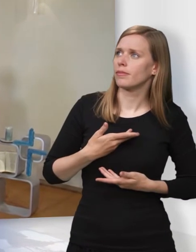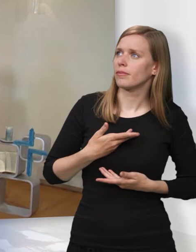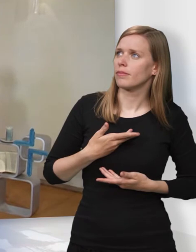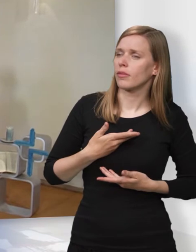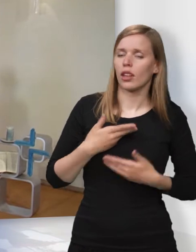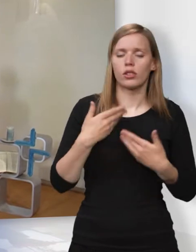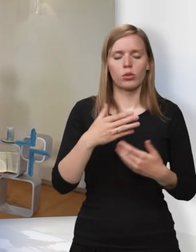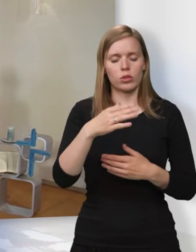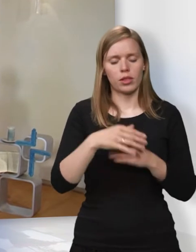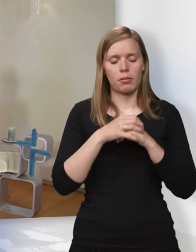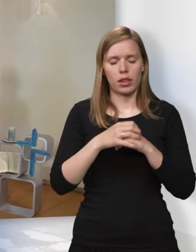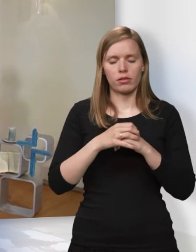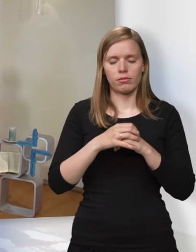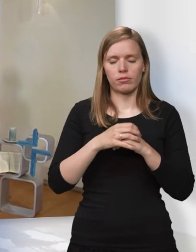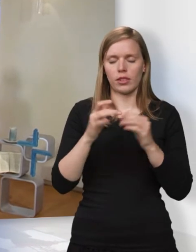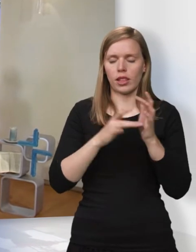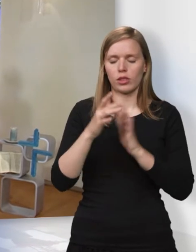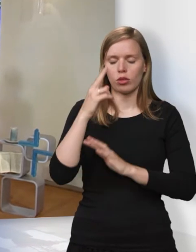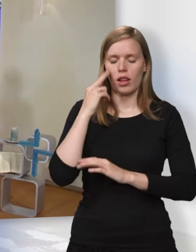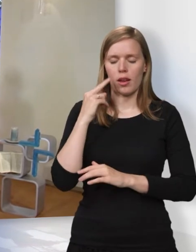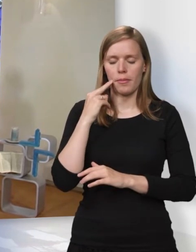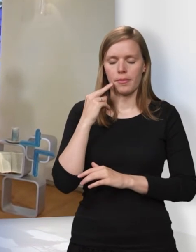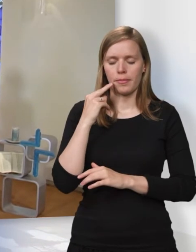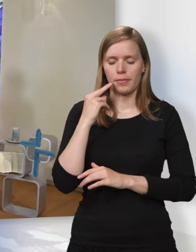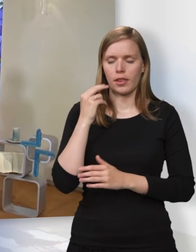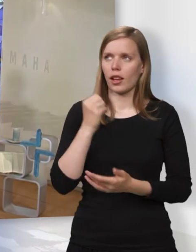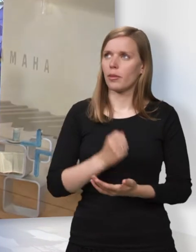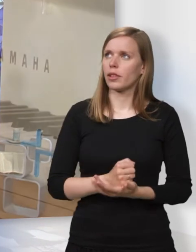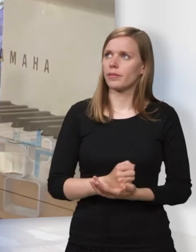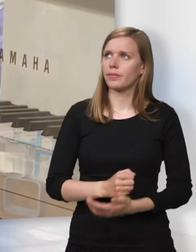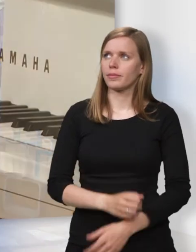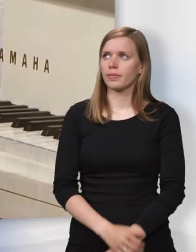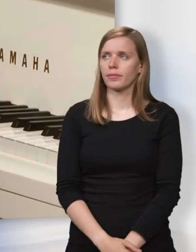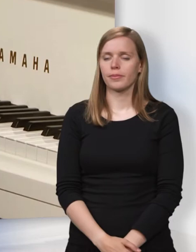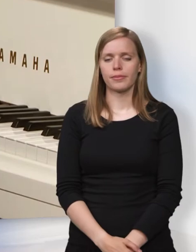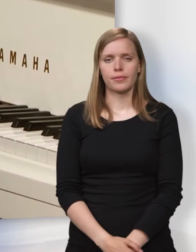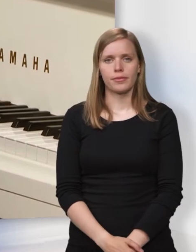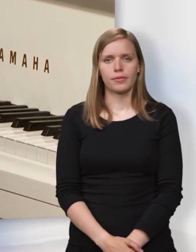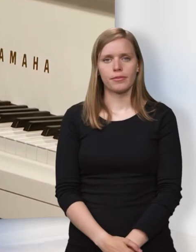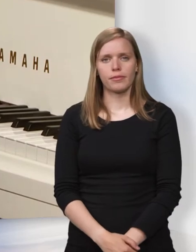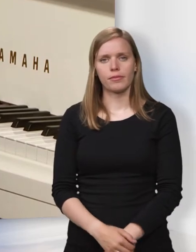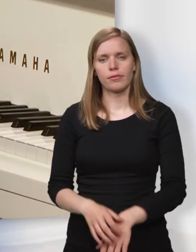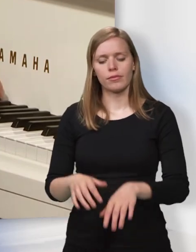Das beten wir in Jesu Namen. Amen.